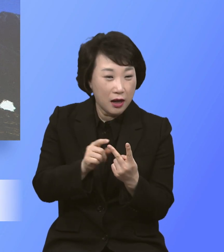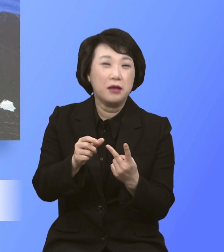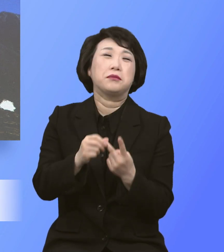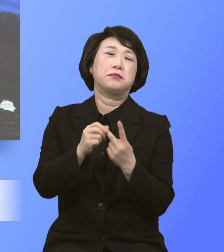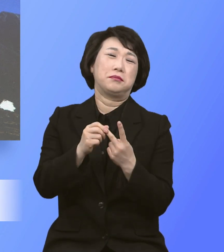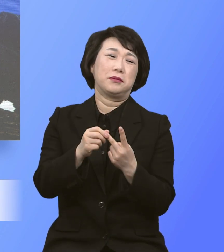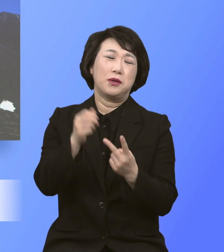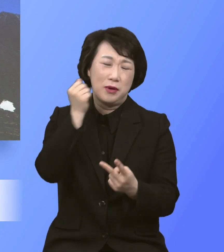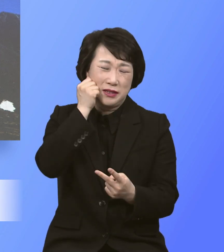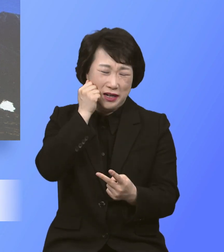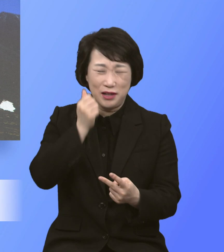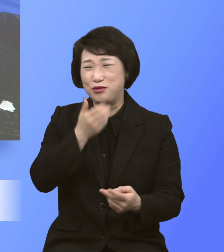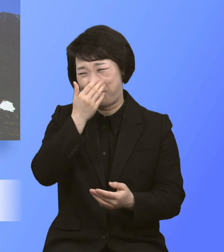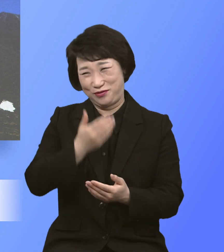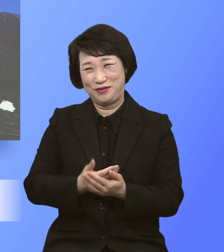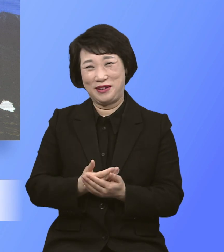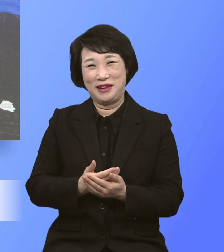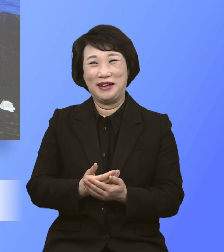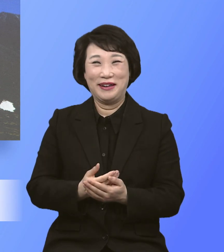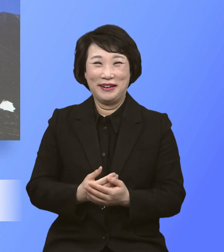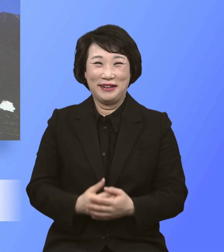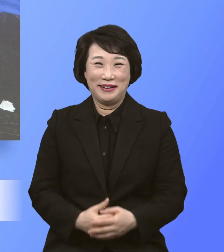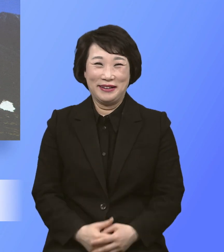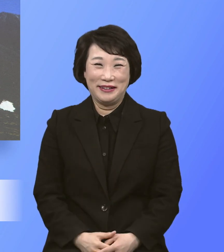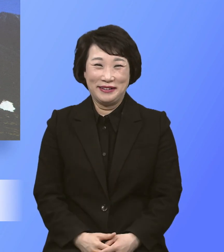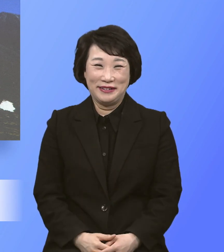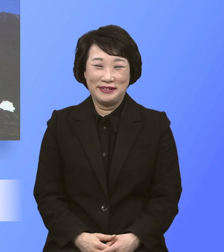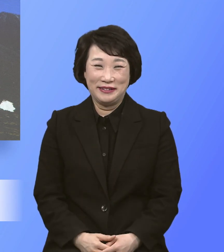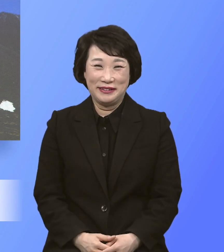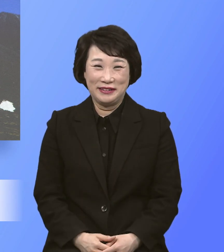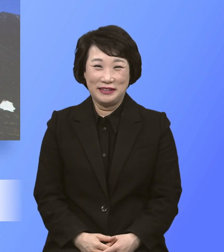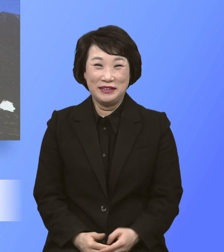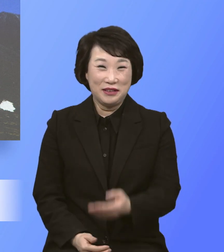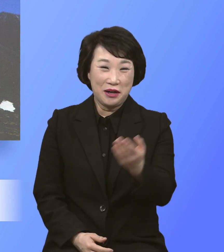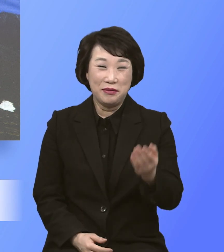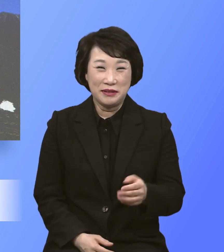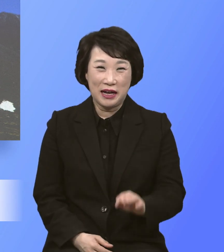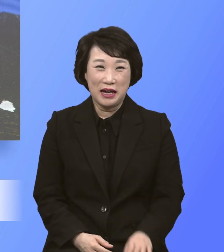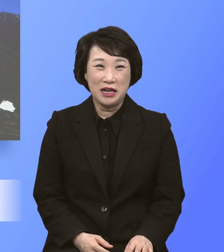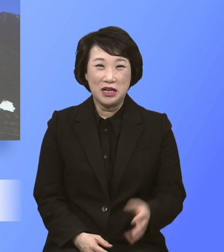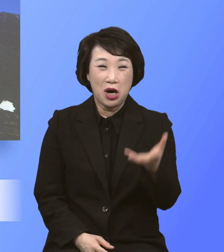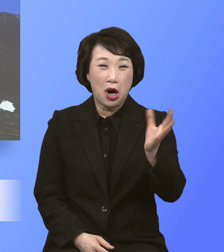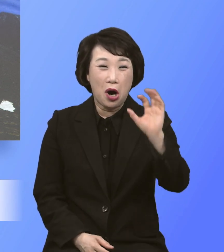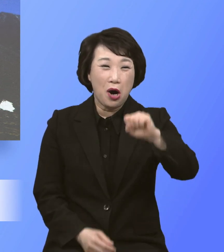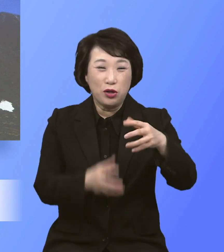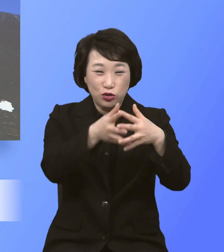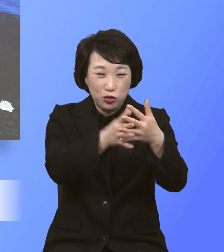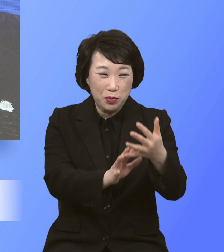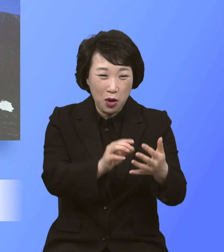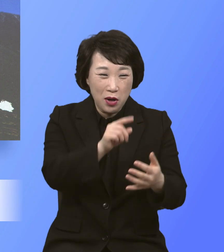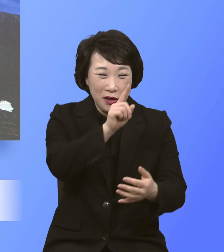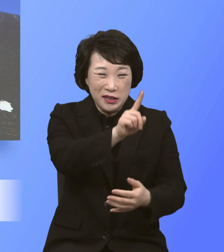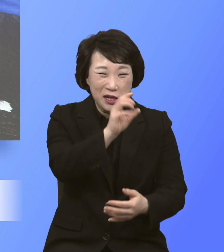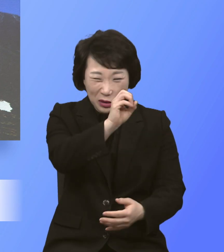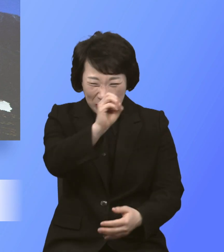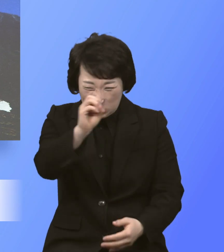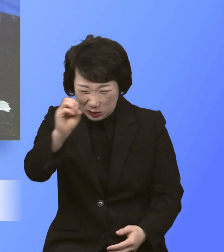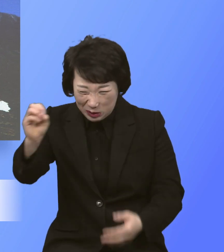과자가 훨씬 크지. 예. 똥골레미를 아무리 쳐서 수표를 갖다 줘도